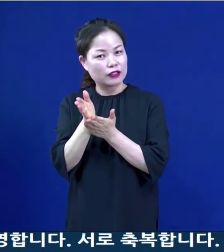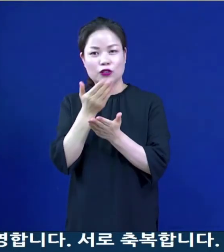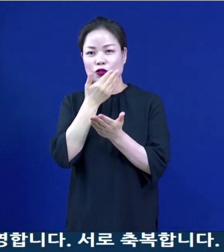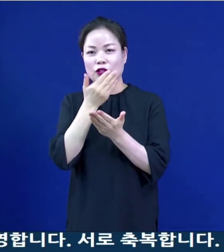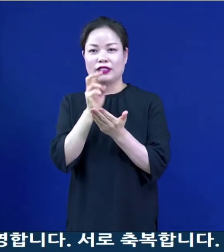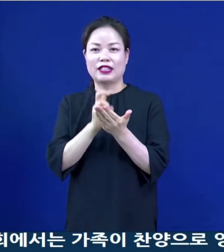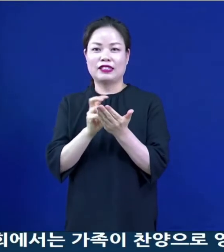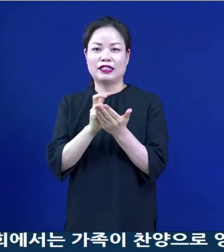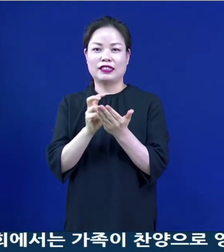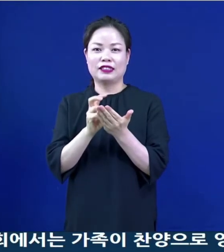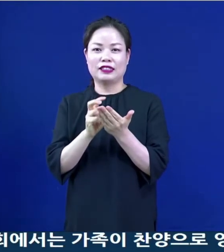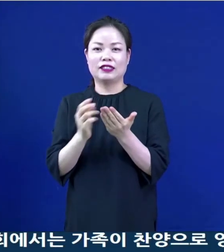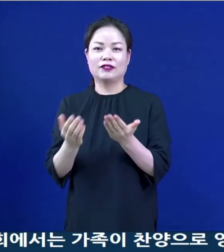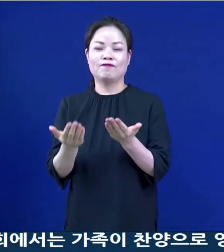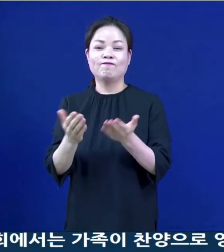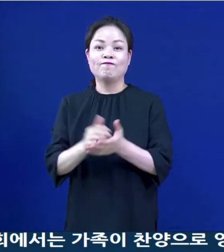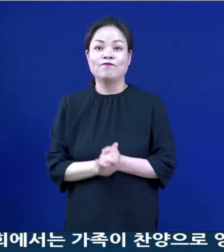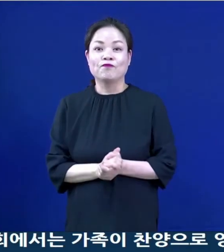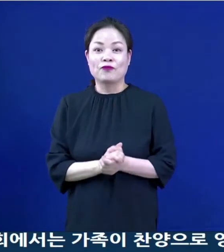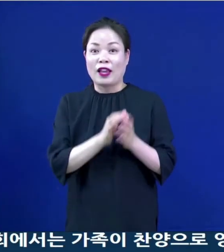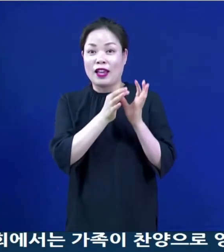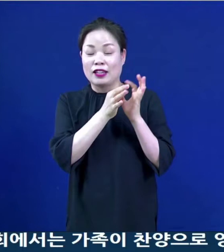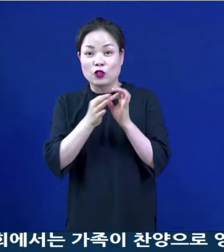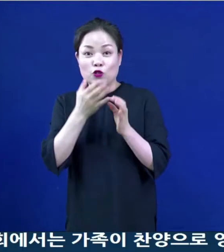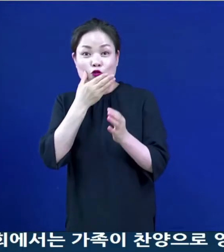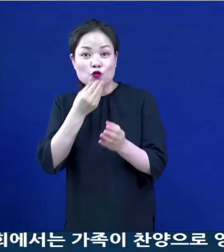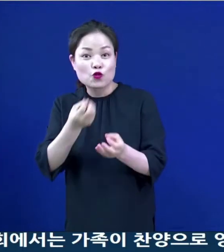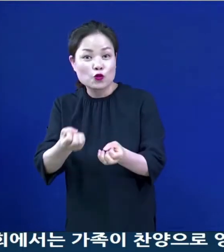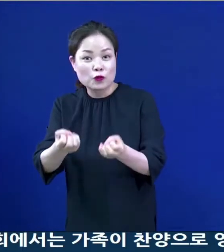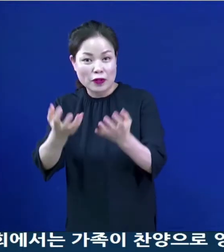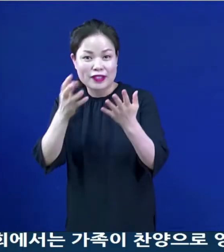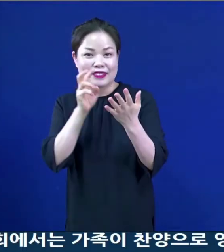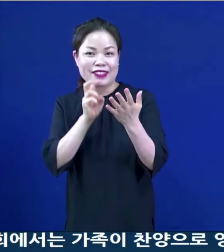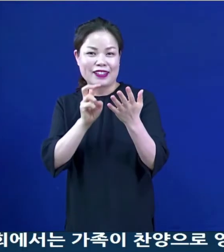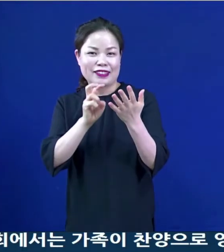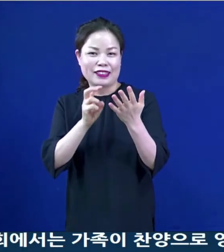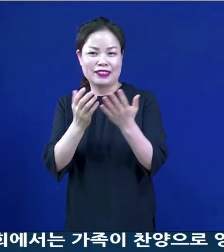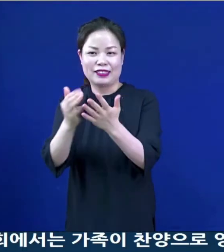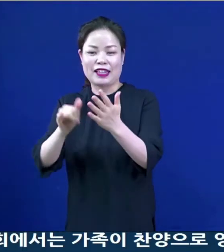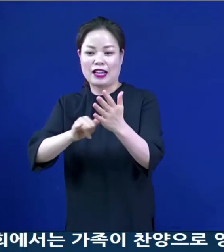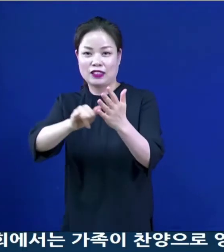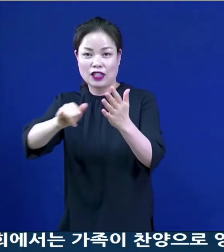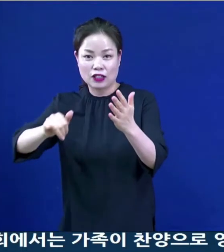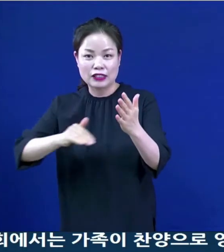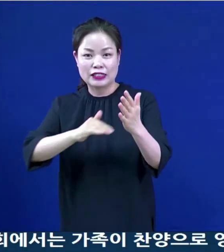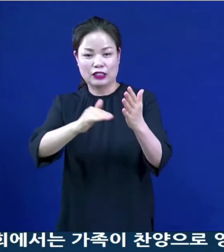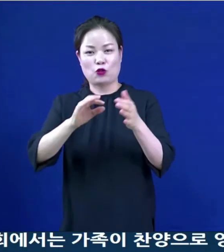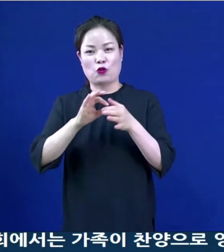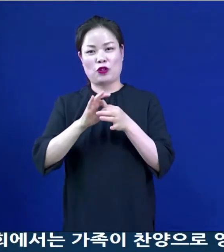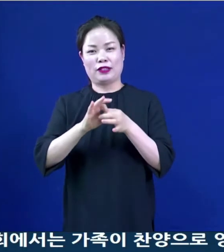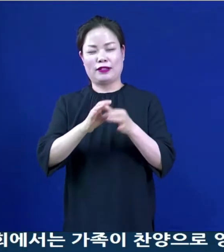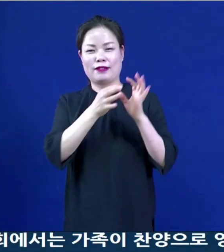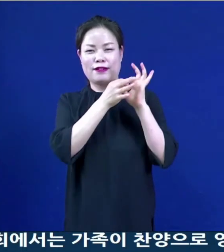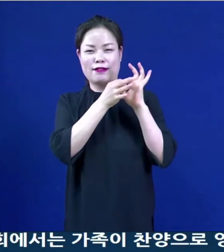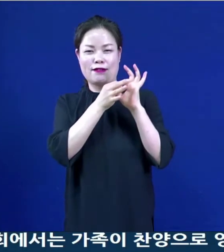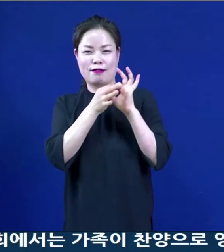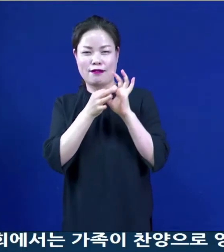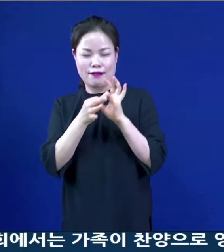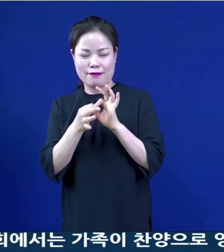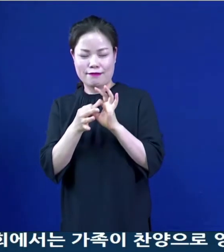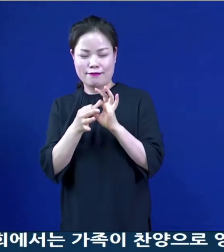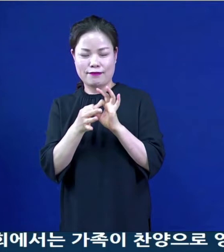귀한 자원들입니다. 계속해서 축복의 찬양이 또 이들을 통해서, 가정을 통해서 지속될 수